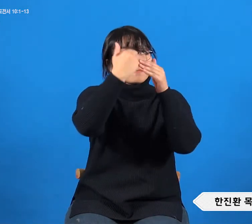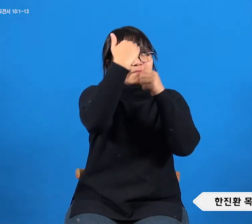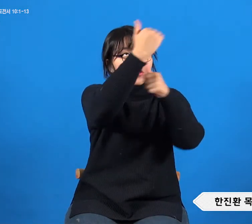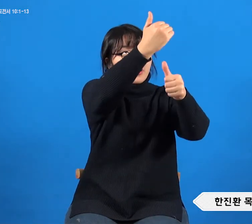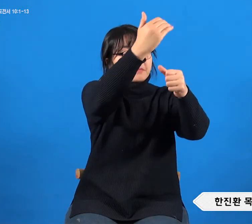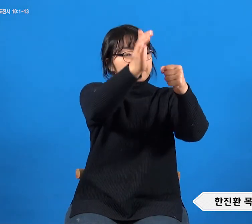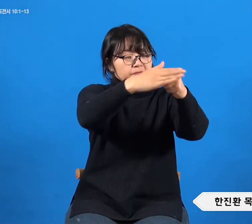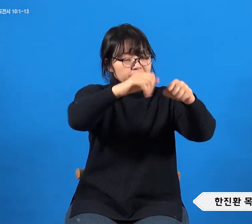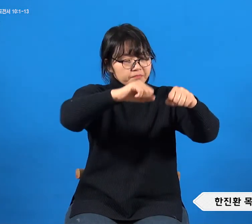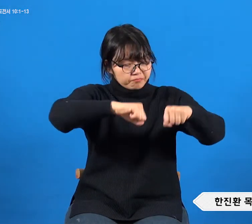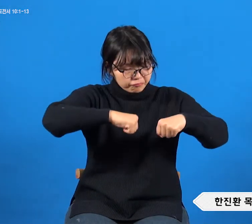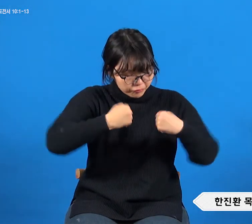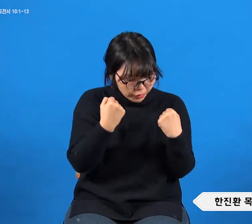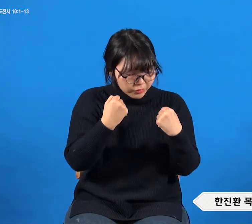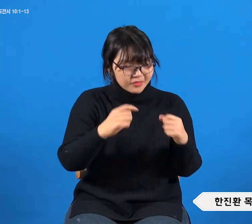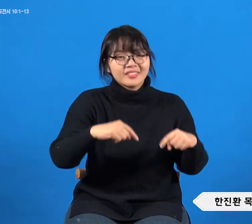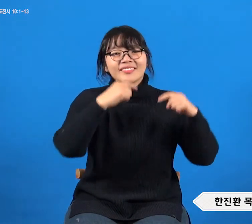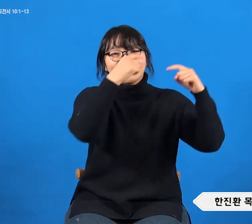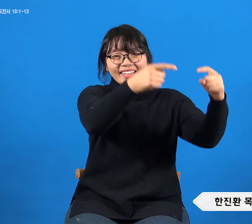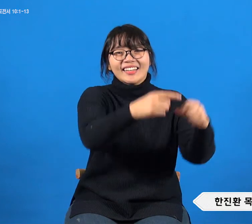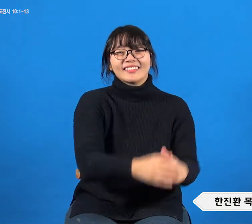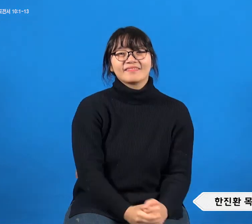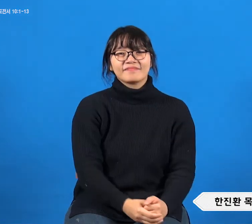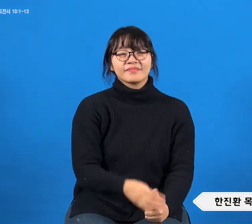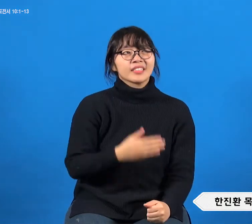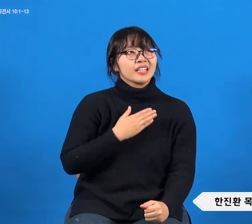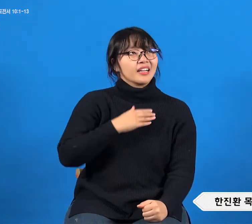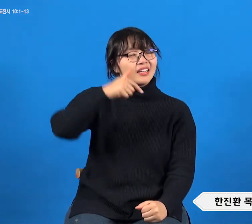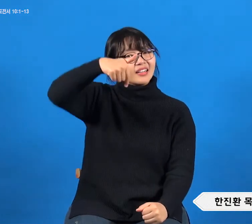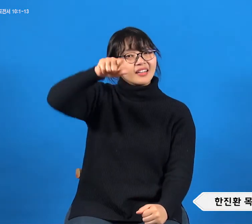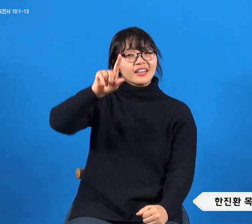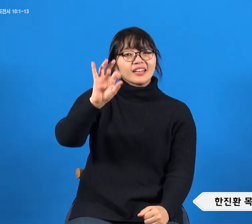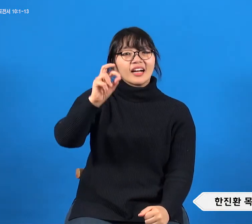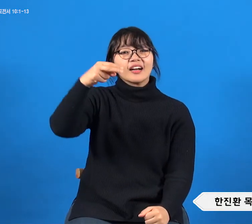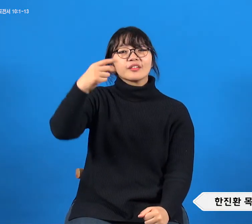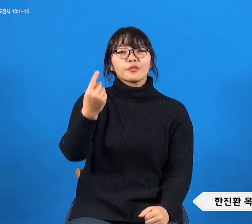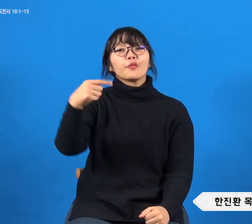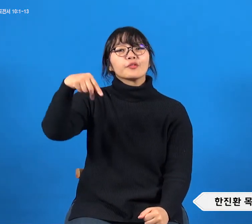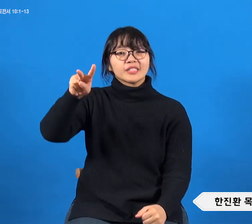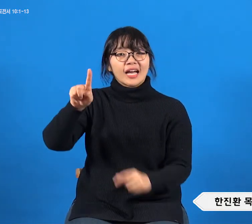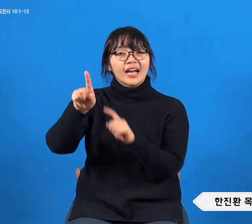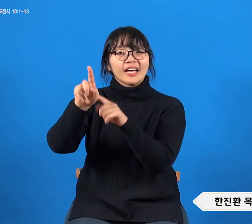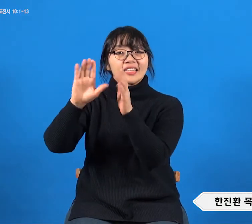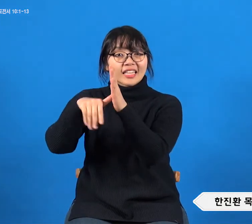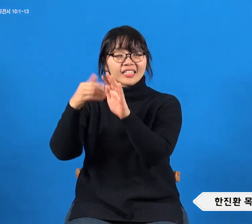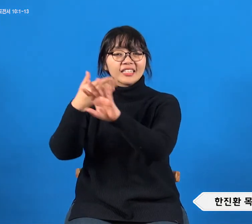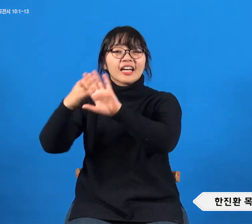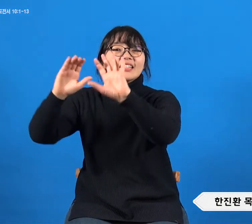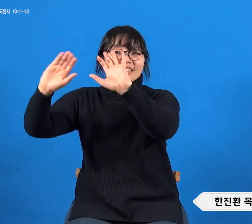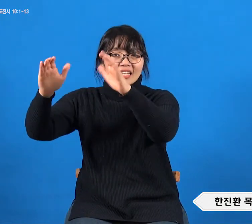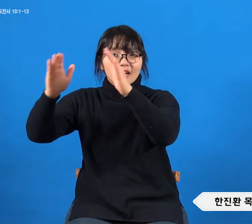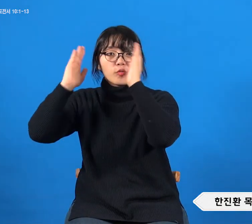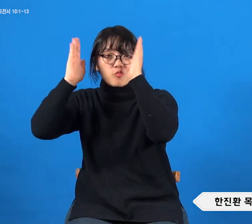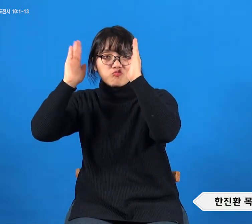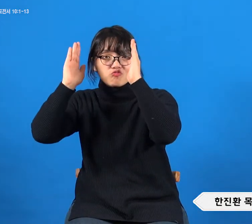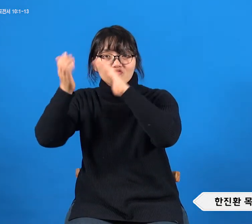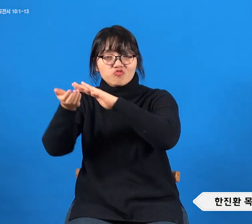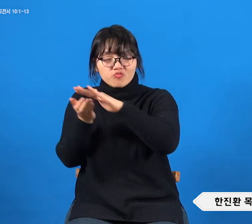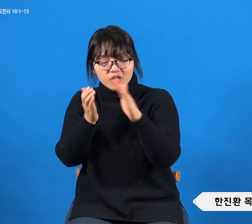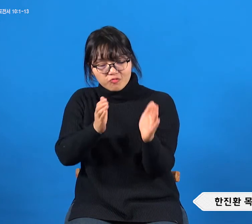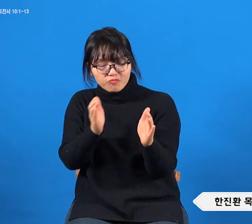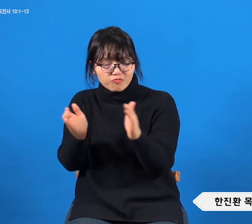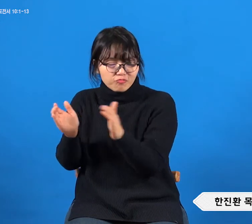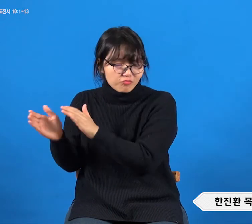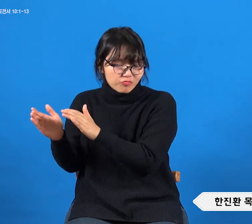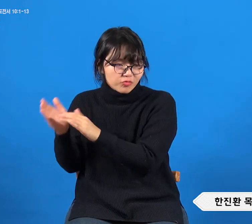순종했습니다. 강도사 시절에는 유학을 한창 준비하고 있는데 저 지방의 조그마한